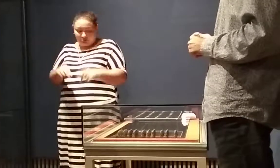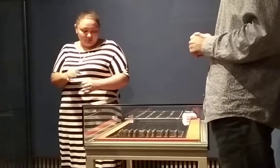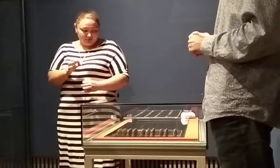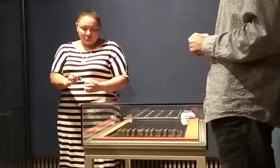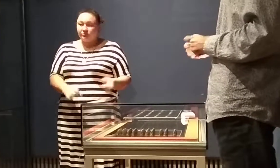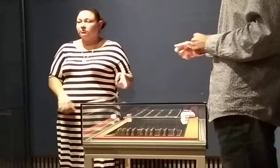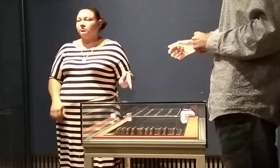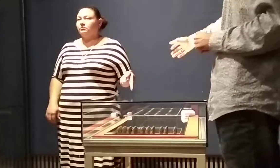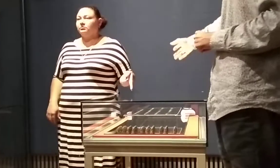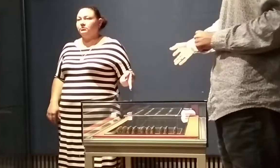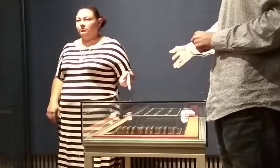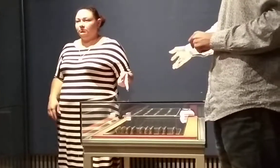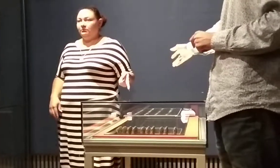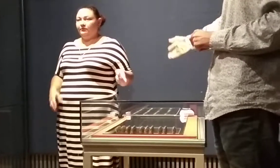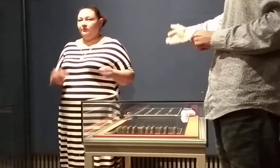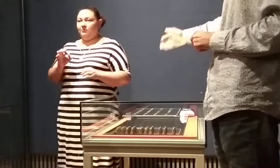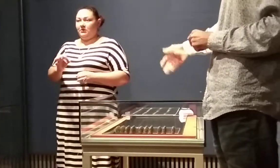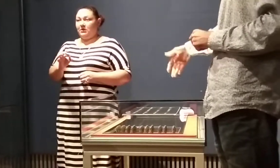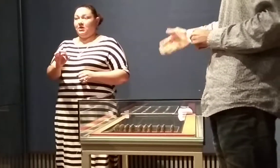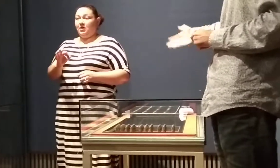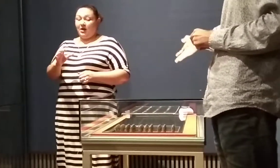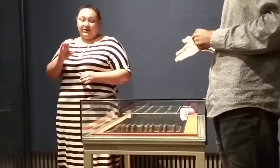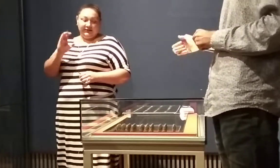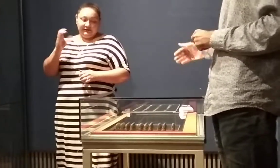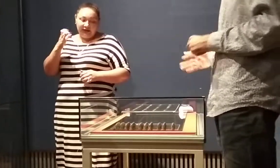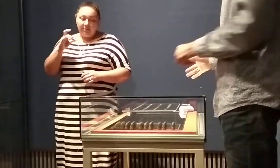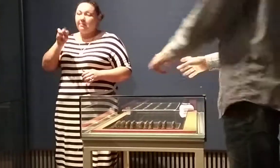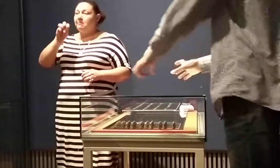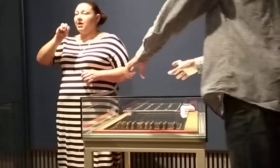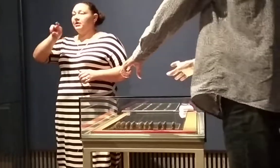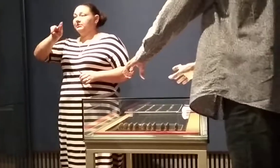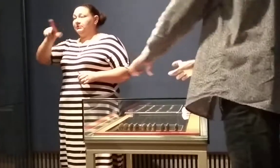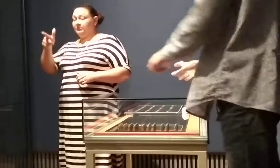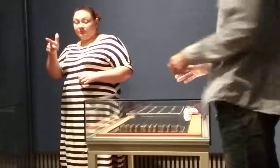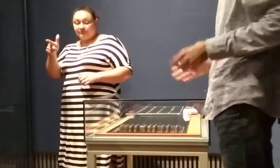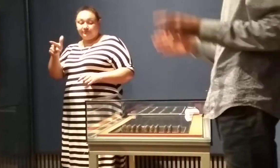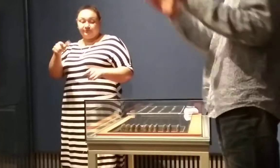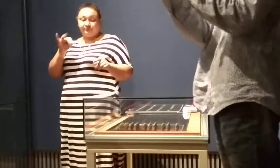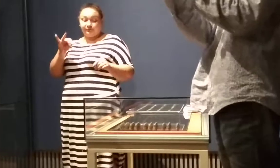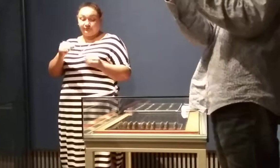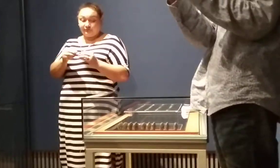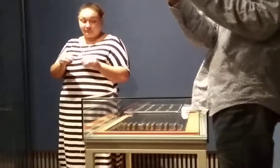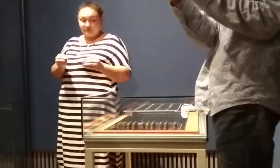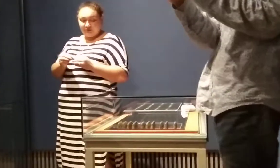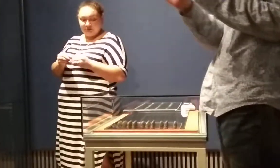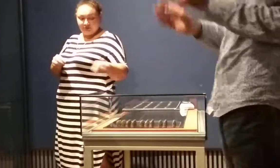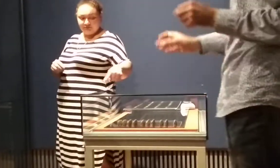Но кроме монетов, если серебра и меди, здесь 10 слитков, 10